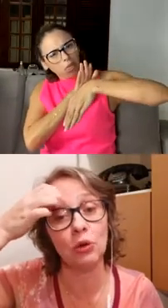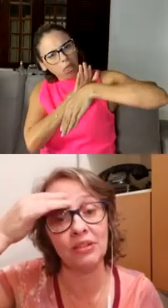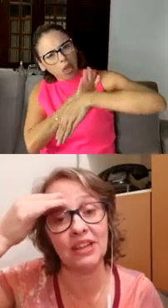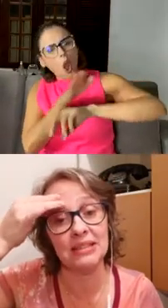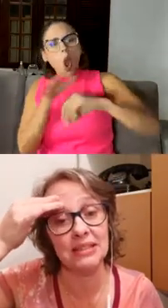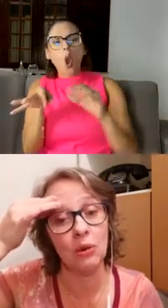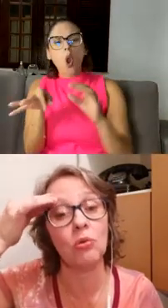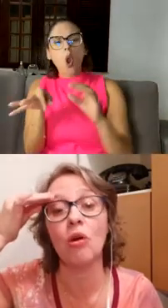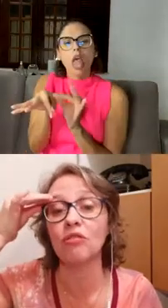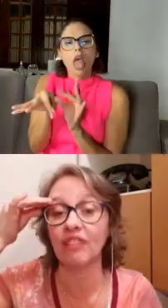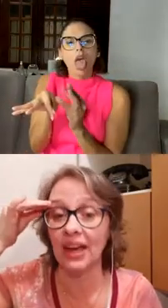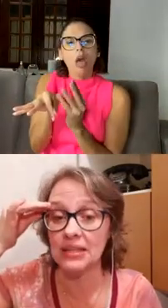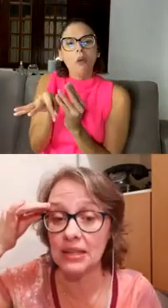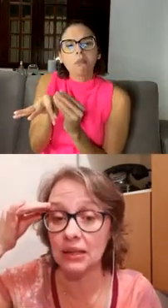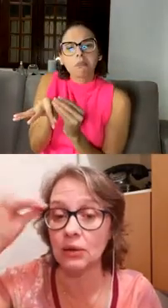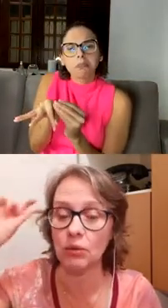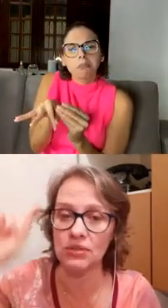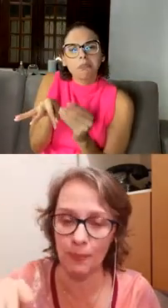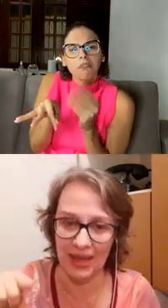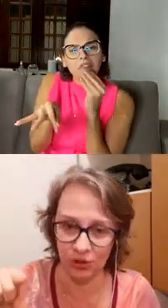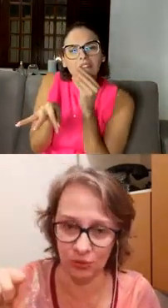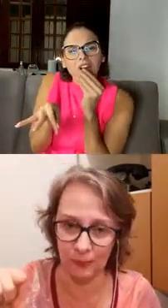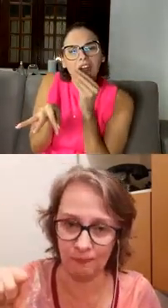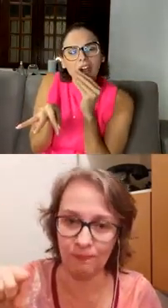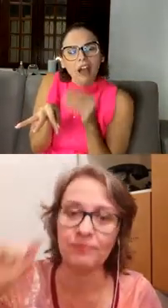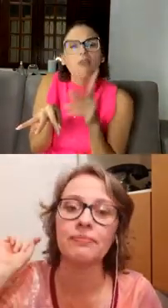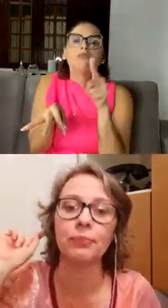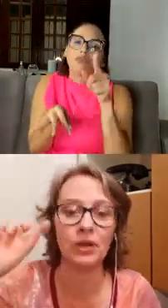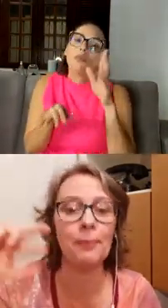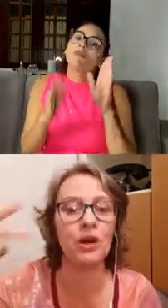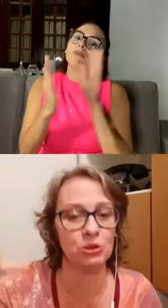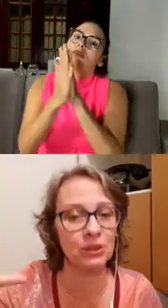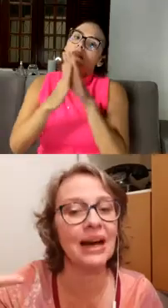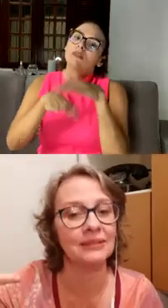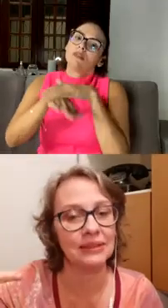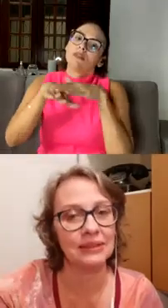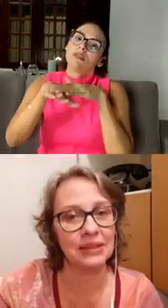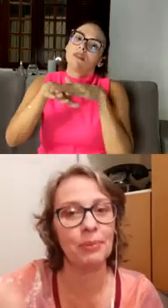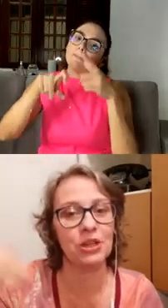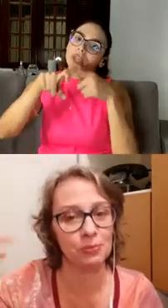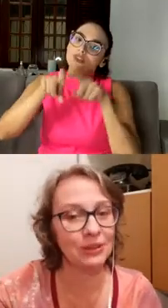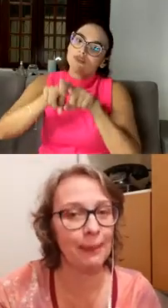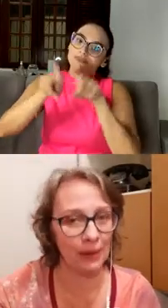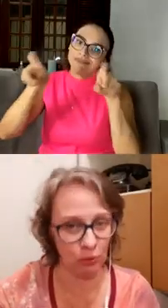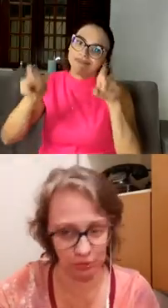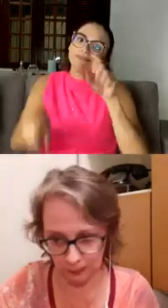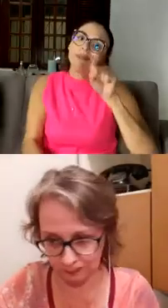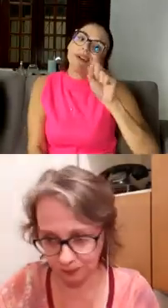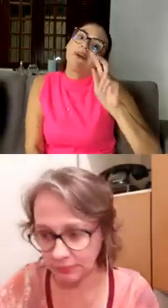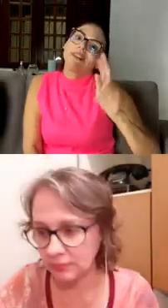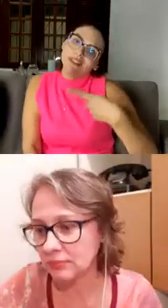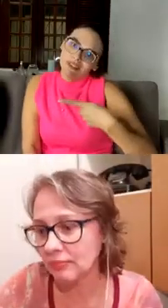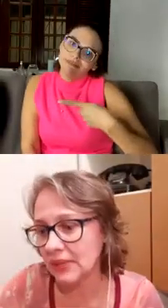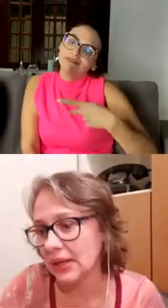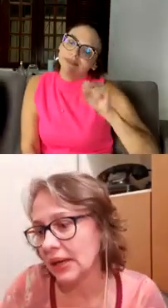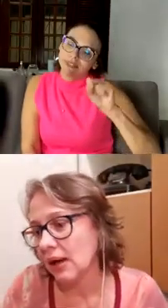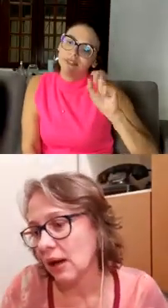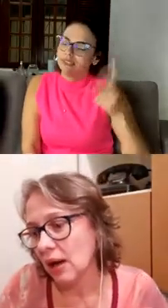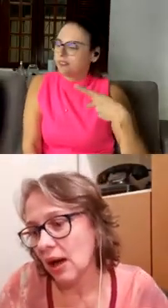da lubrificação, conversa com seu médico. Porque pode mudar. Você pode mudar para outro.